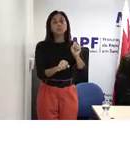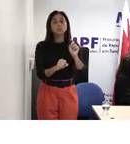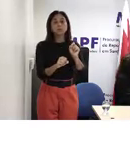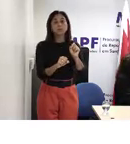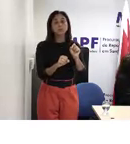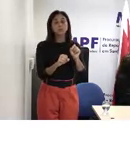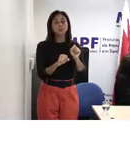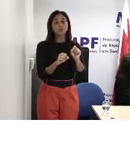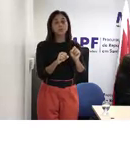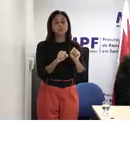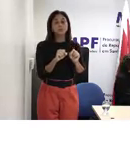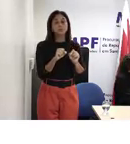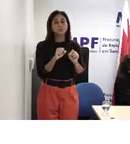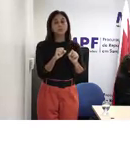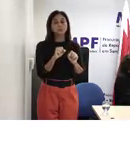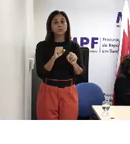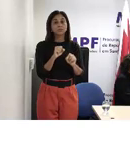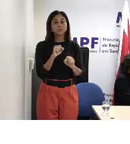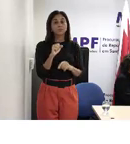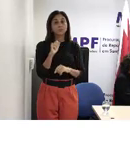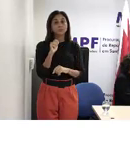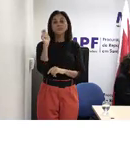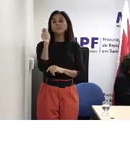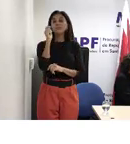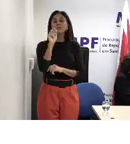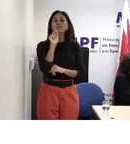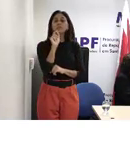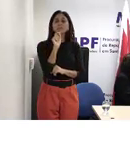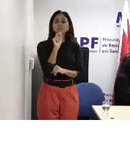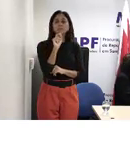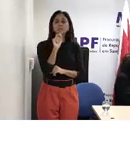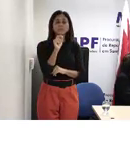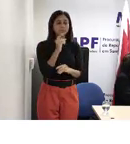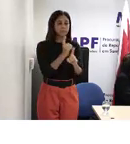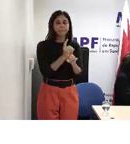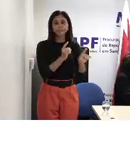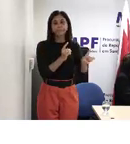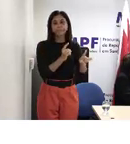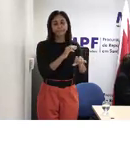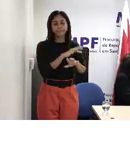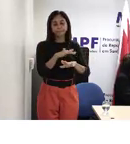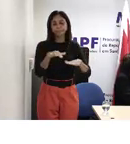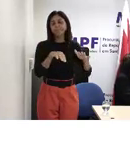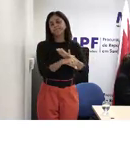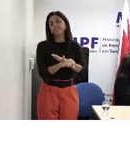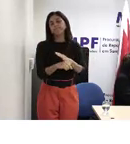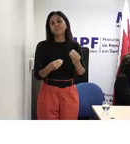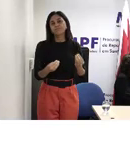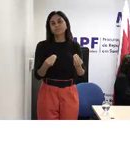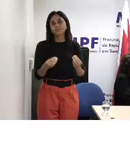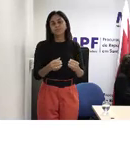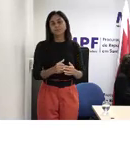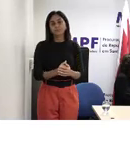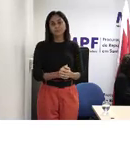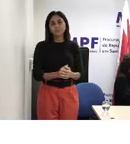ou seja não deixa de estar aqui na nossa região então não pensem que estamos livre e a